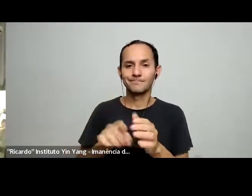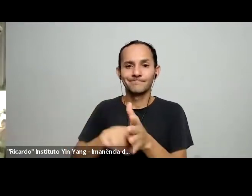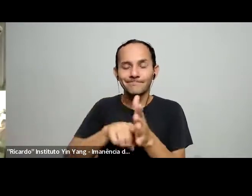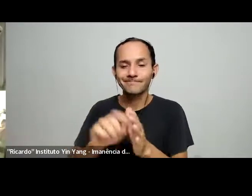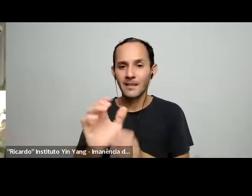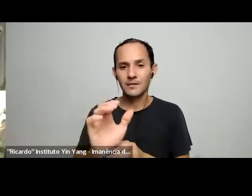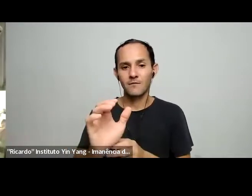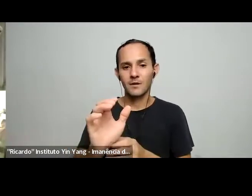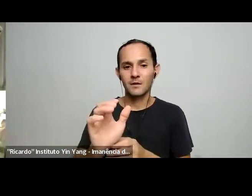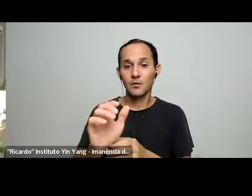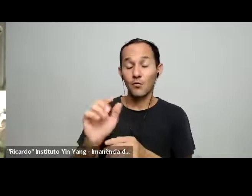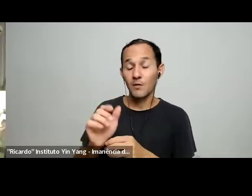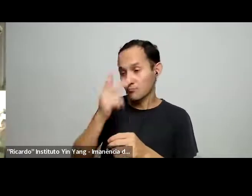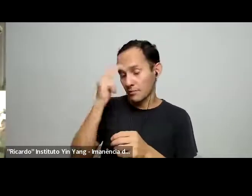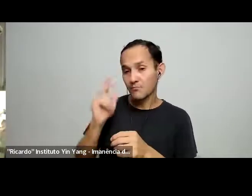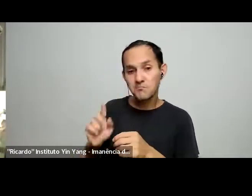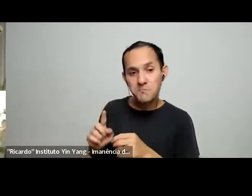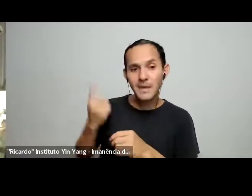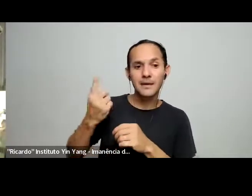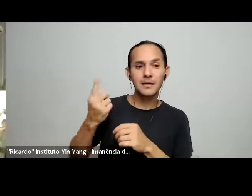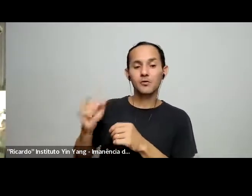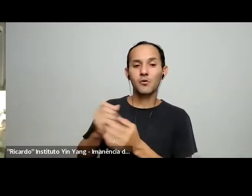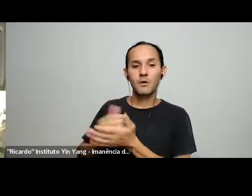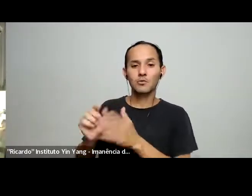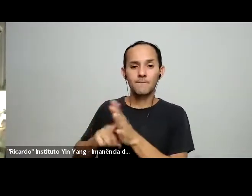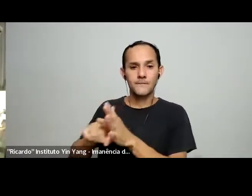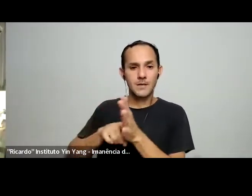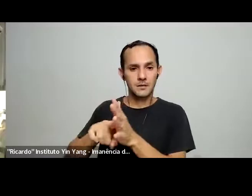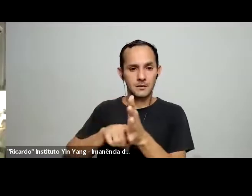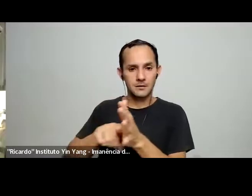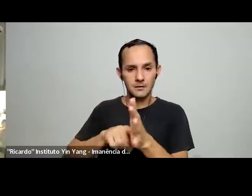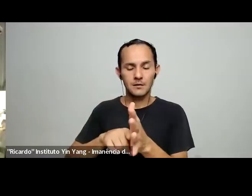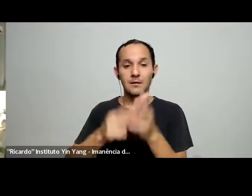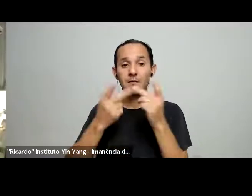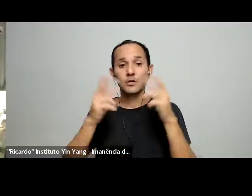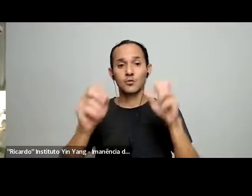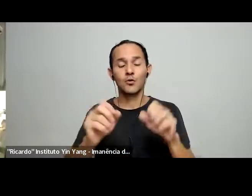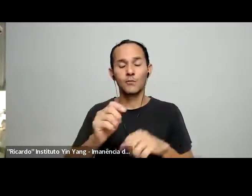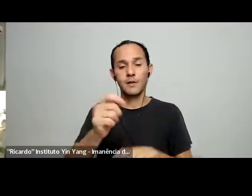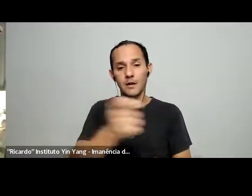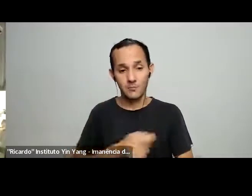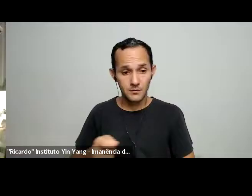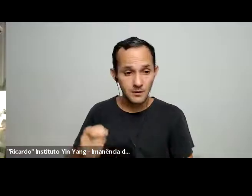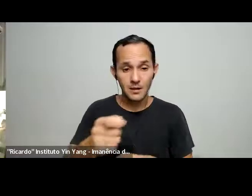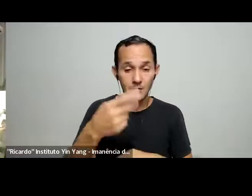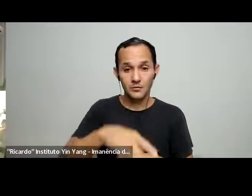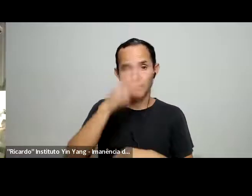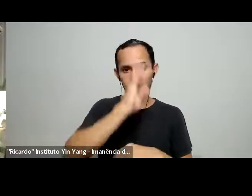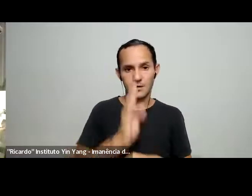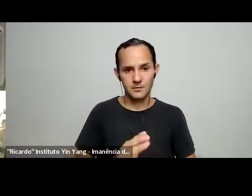os pioneiros da pesquisa em se tratando de constelação familiar no